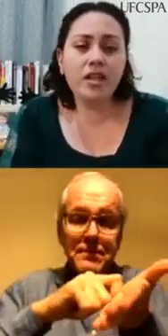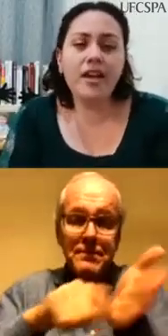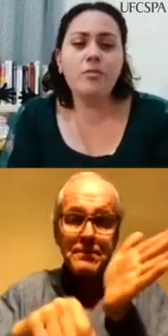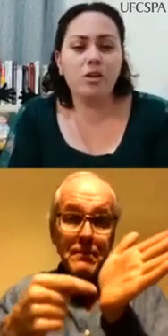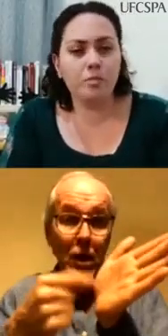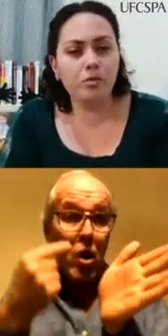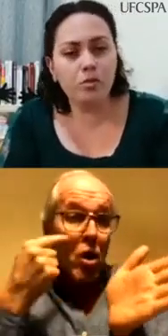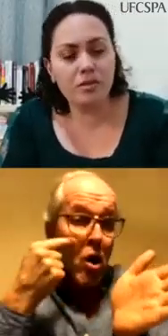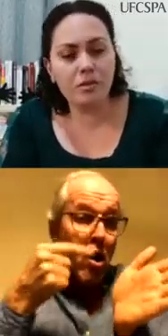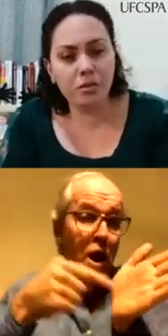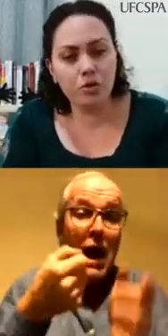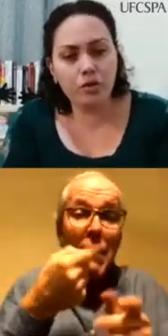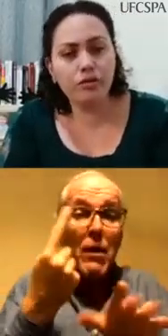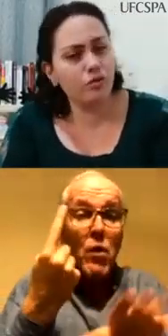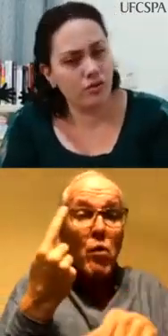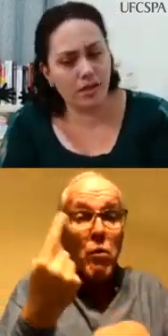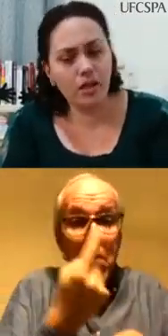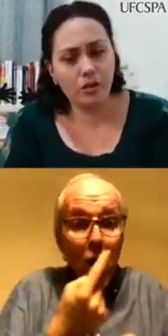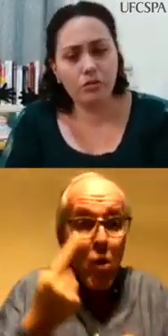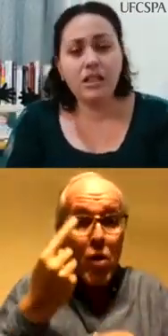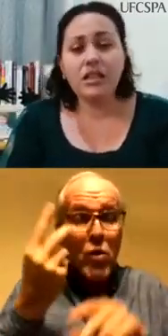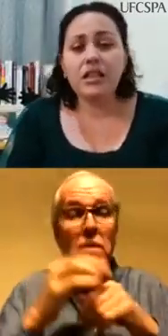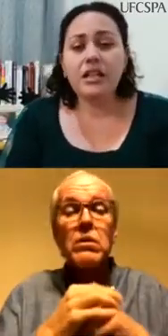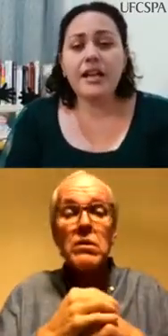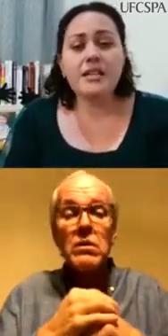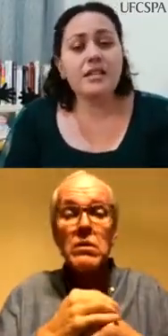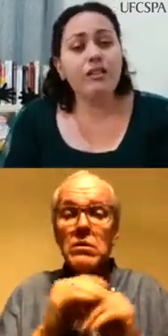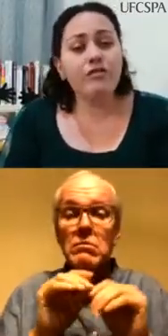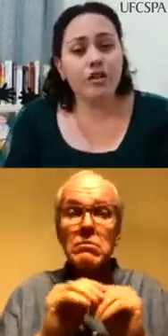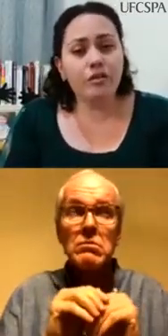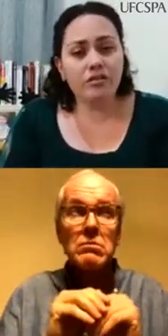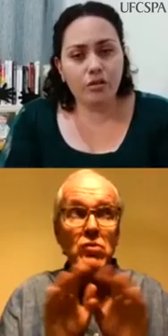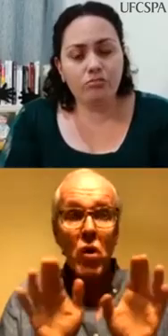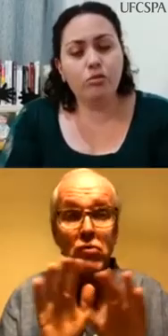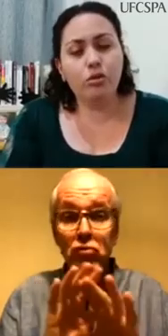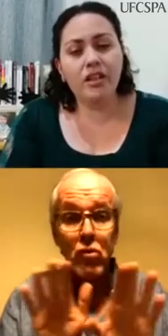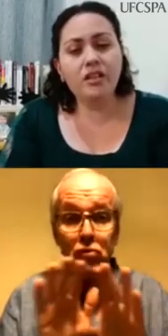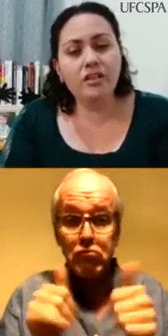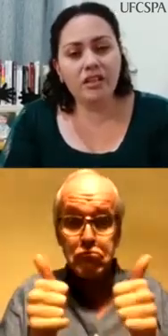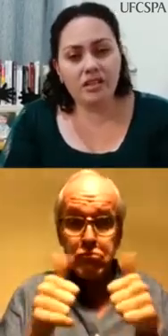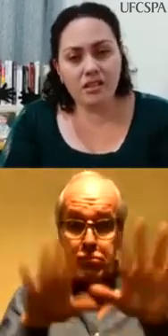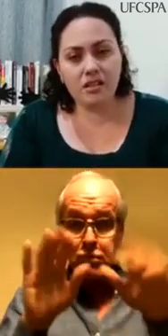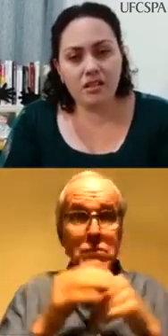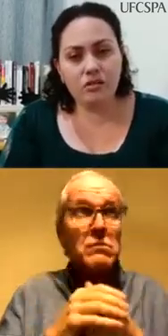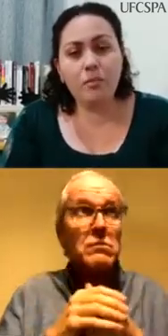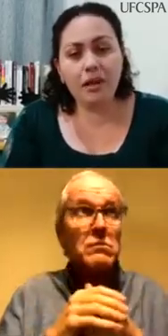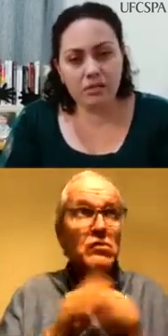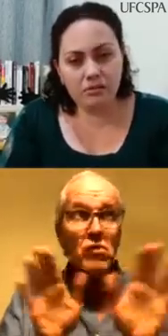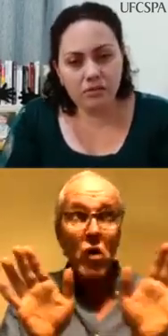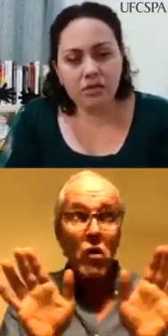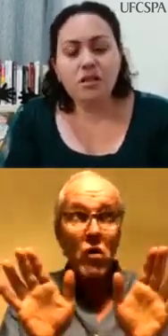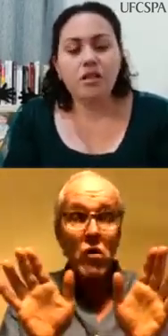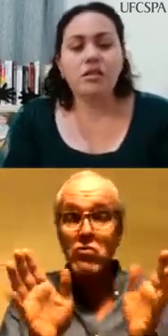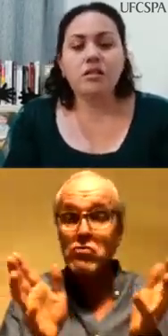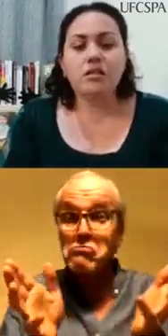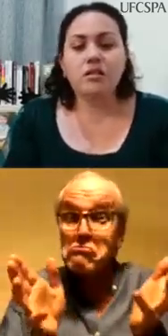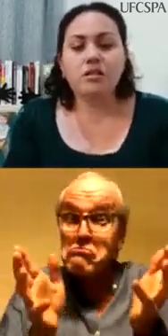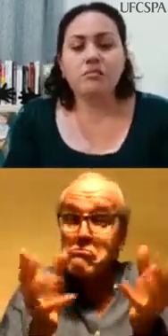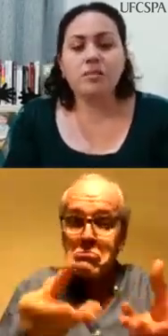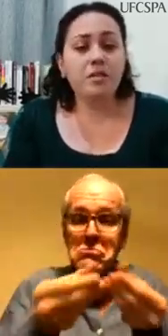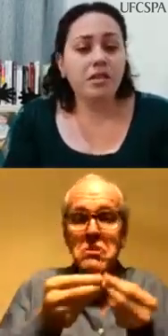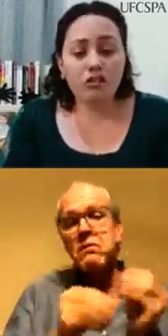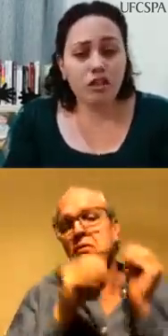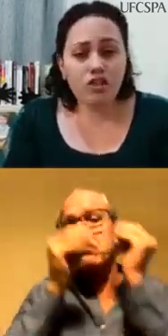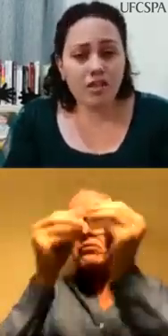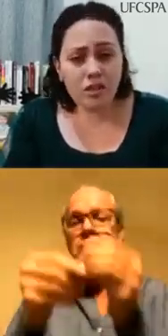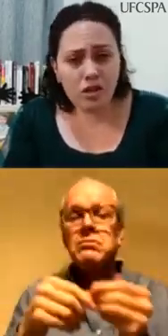eu cheguei, o médico perguntou se minha mãe não tinha vindo, eu disse que não. Ele escreveu, então, o que deveria ser tomado,